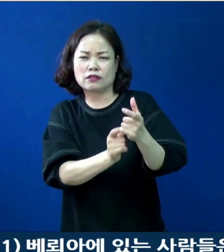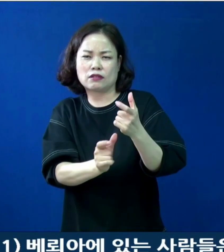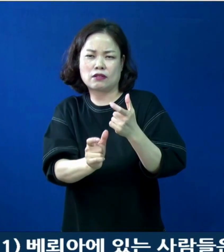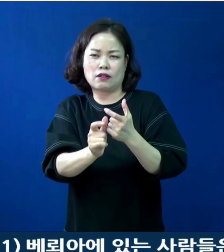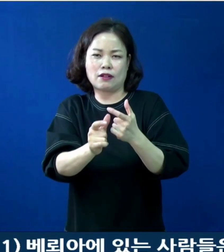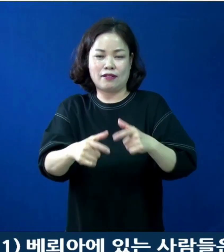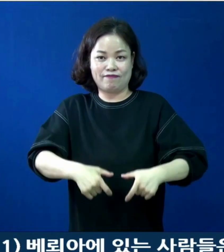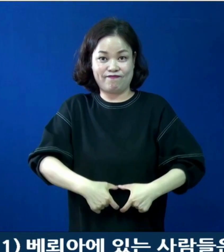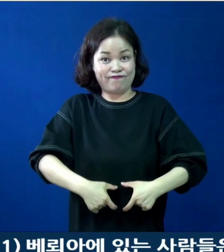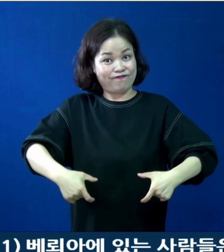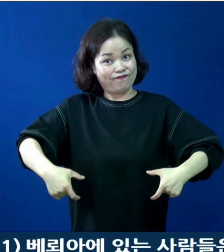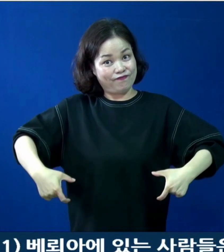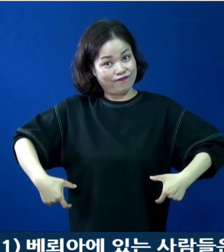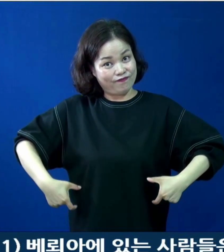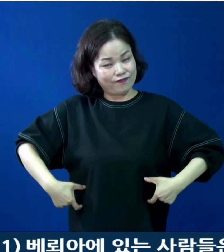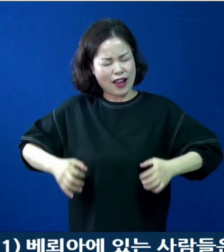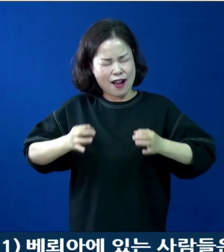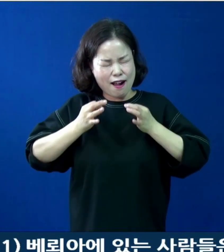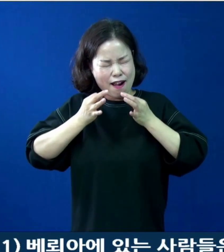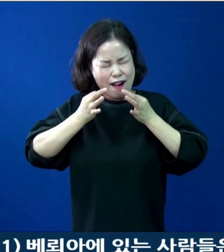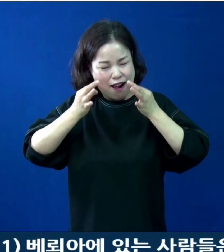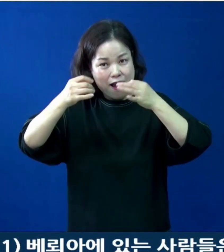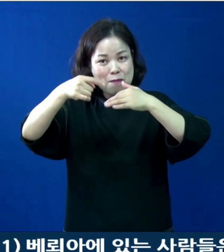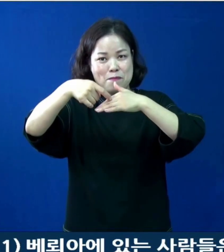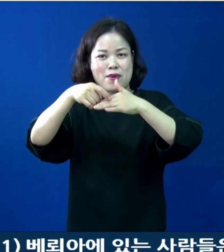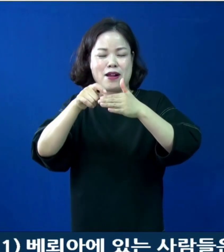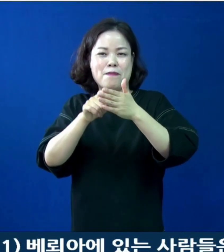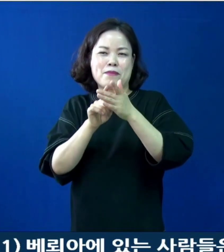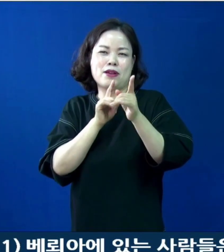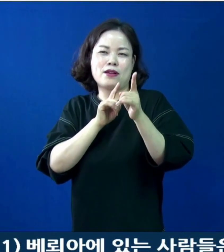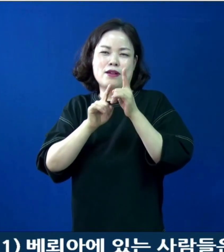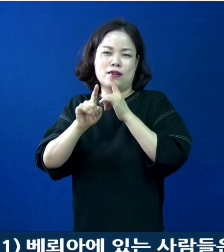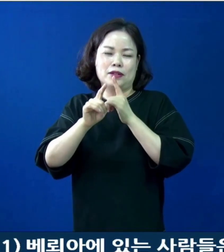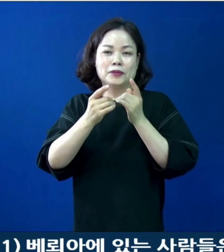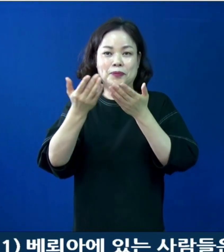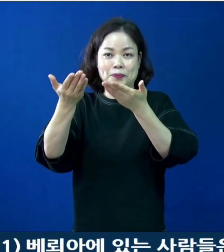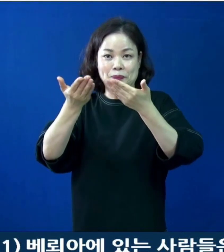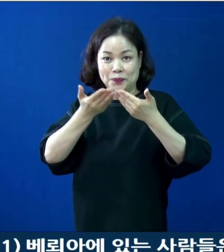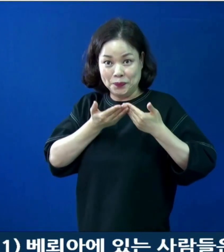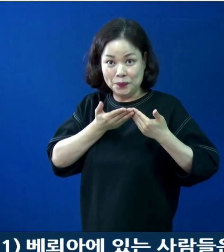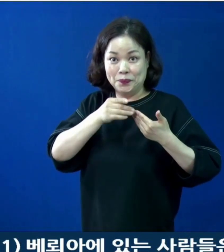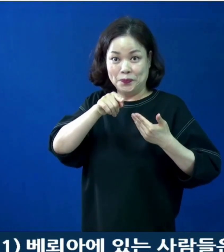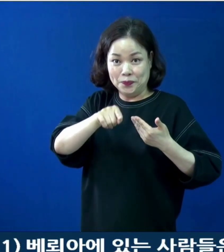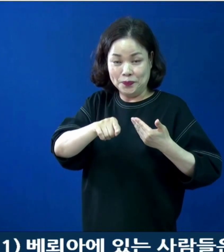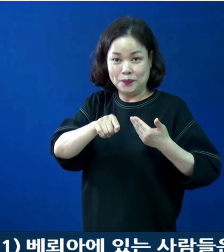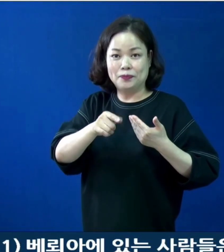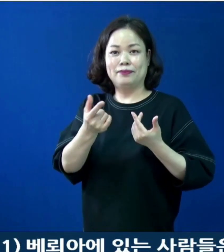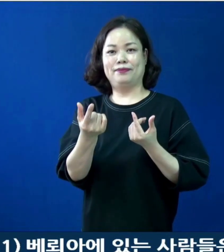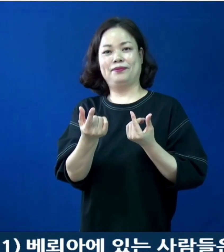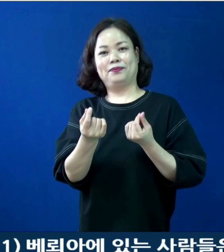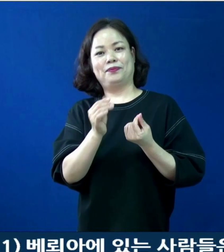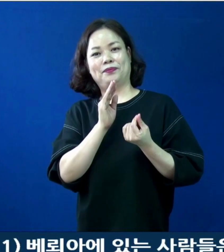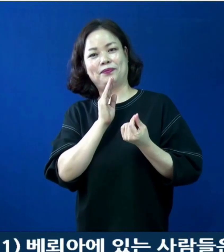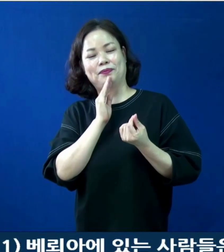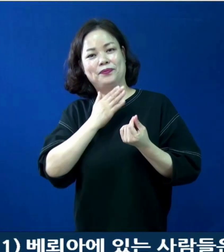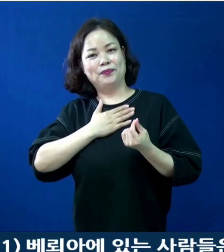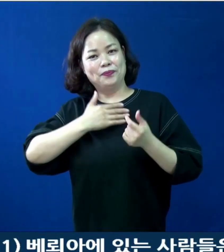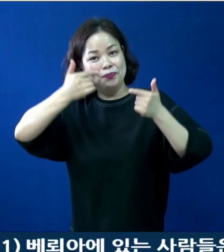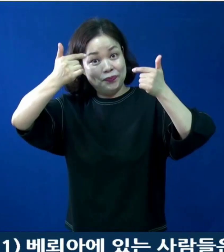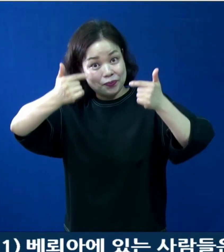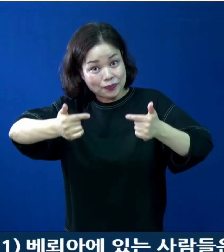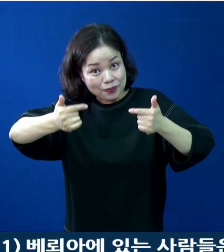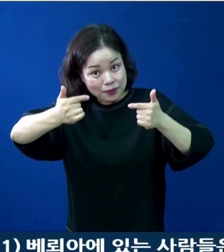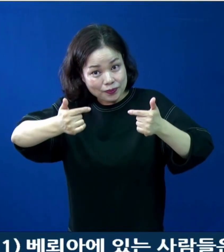더 너그러워서 간절한 마음으로 말씀을 받고 이것이 그러한가